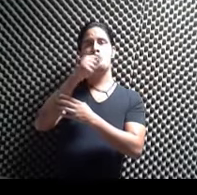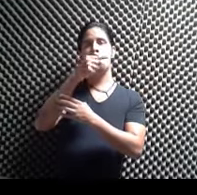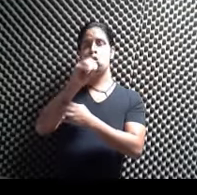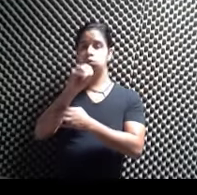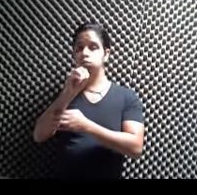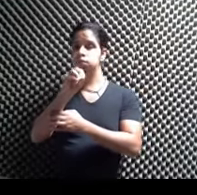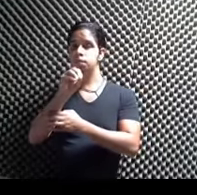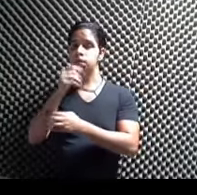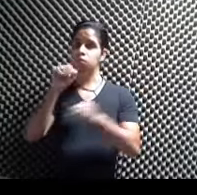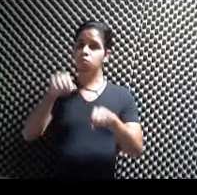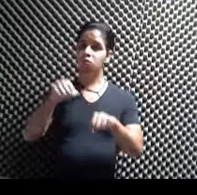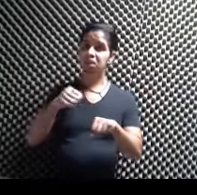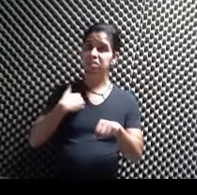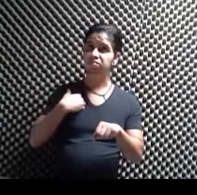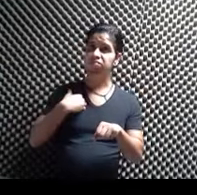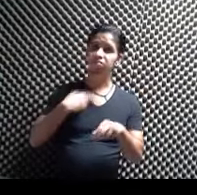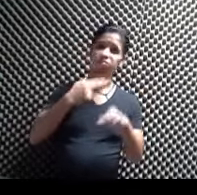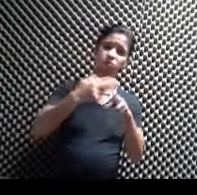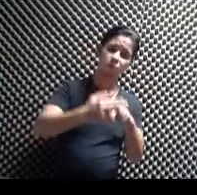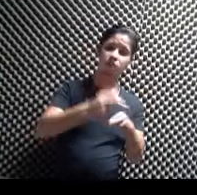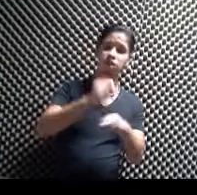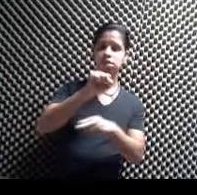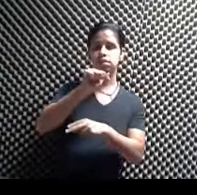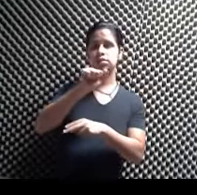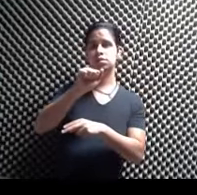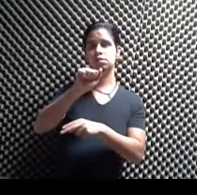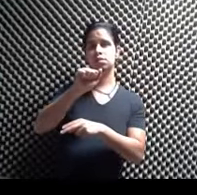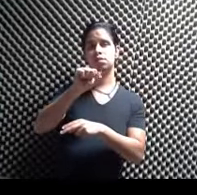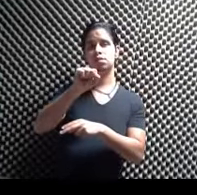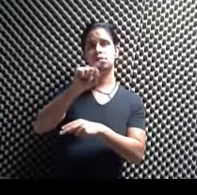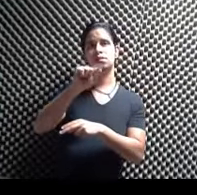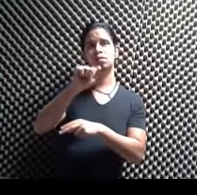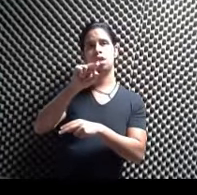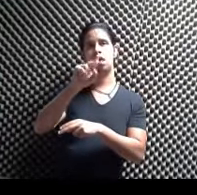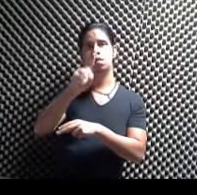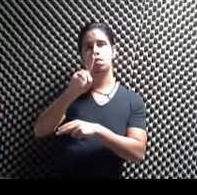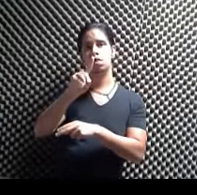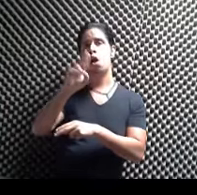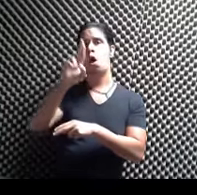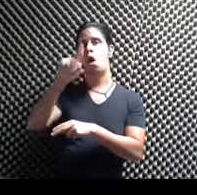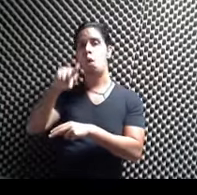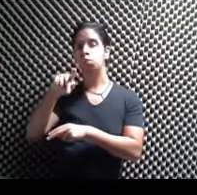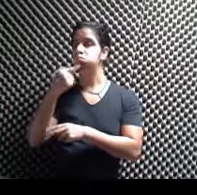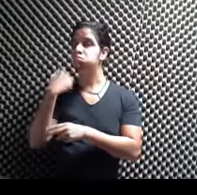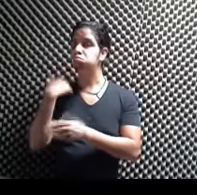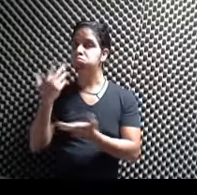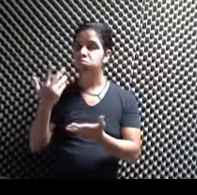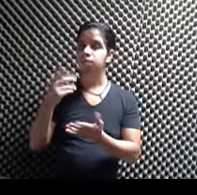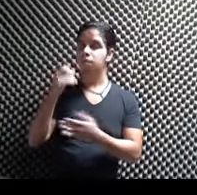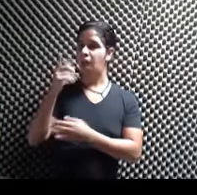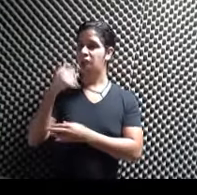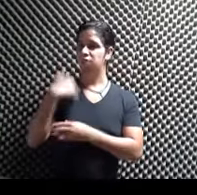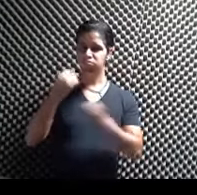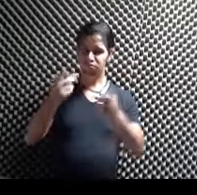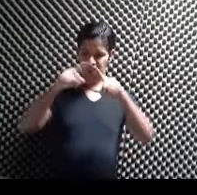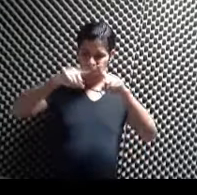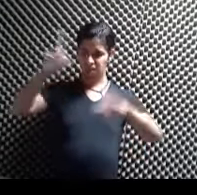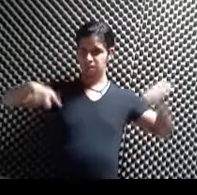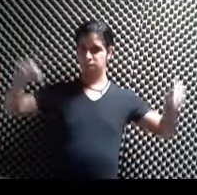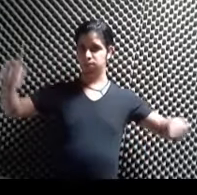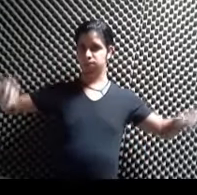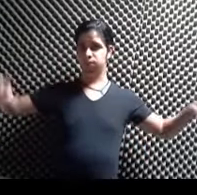que stand-up, se usa a veces el público, pero en otros participamos todos juntos, o sea que hay variedad, hay de